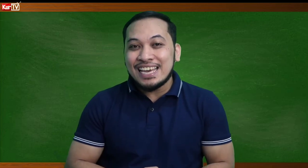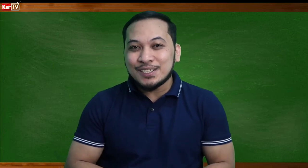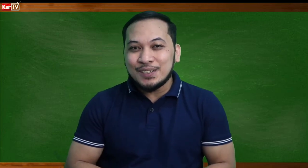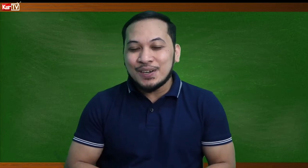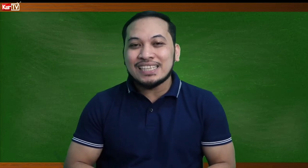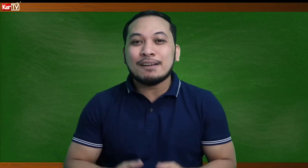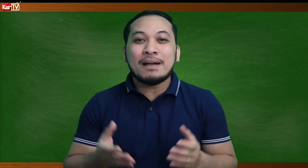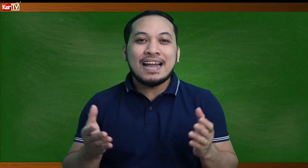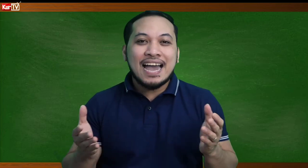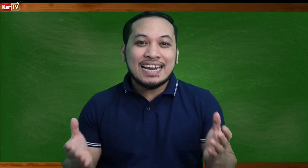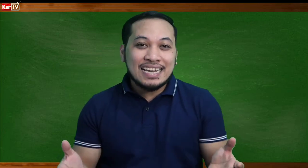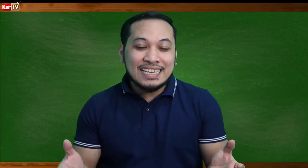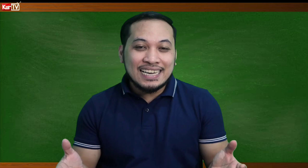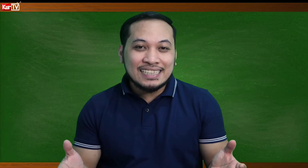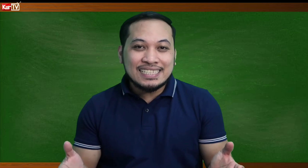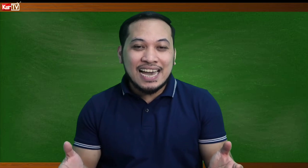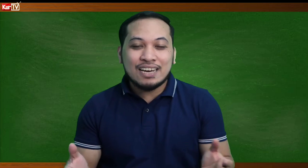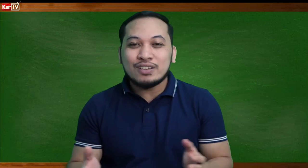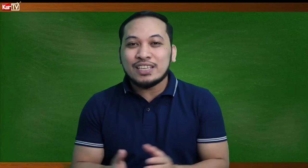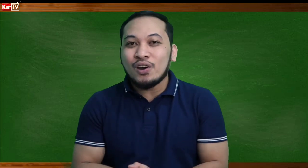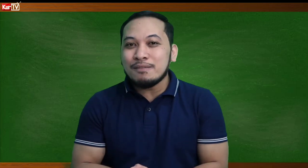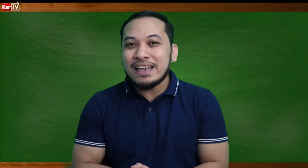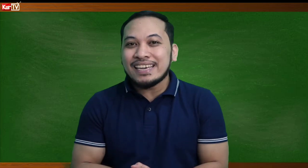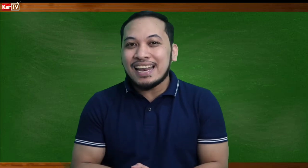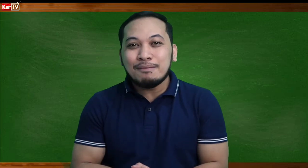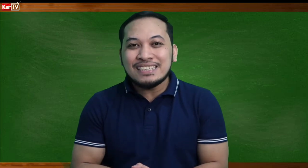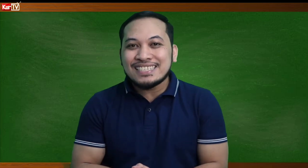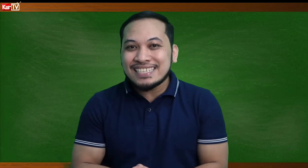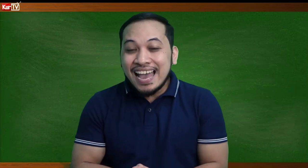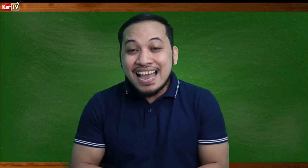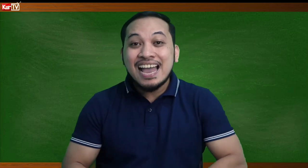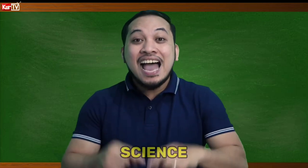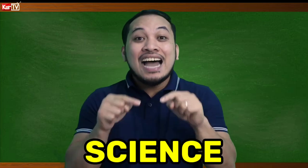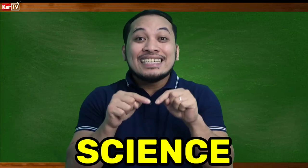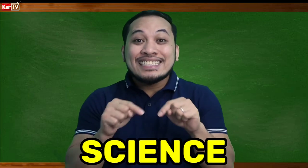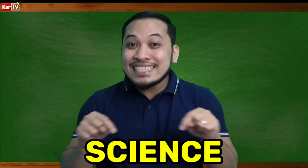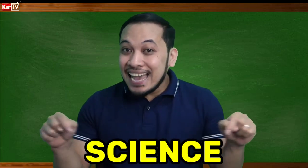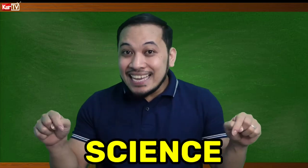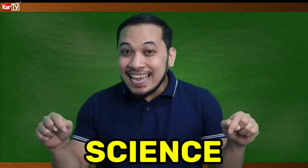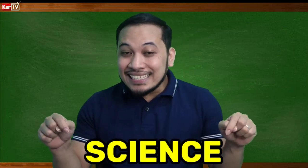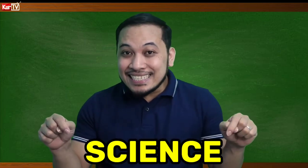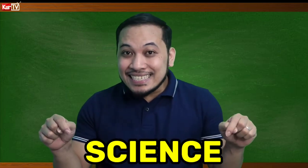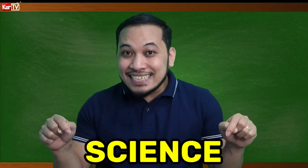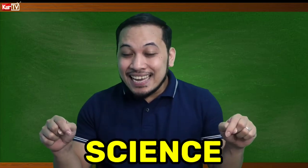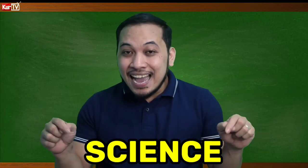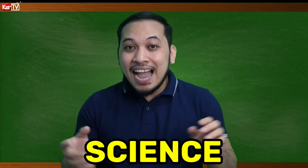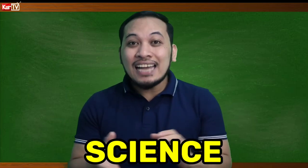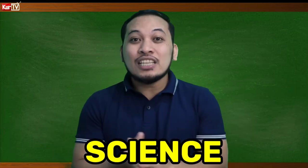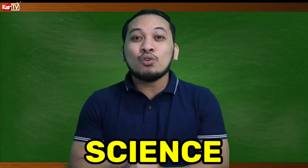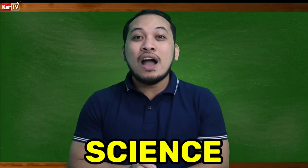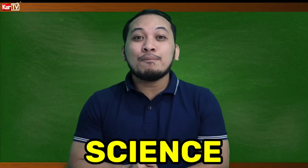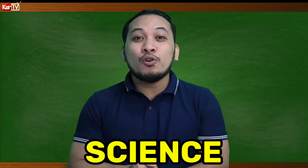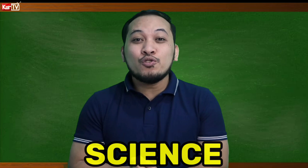lesson, no? At ang pag-aaralan nga natin sa araw na ito ay may kinalaman sa science. At ito nga po